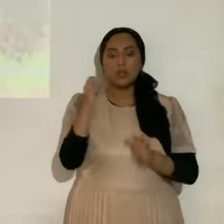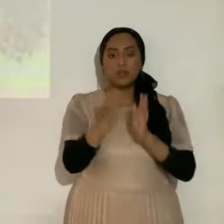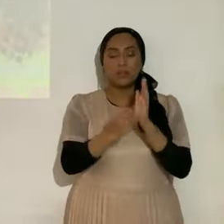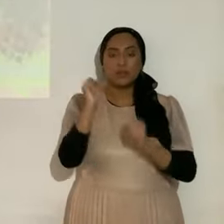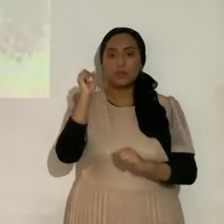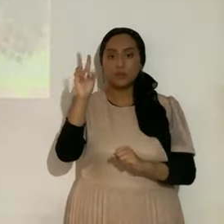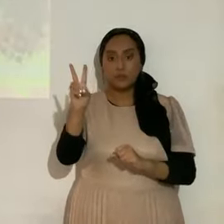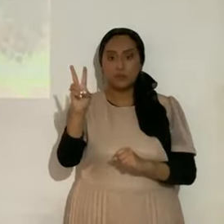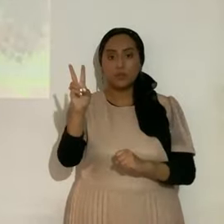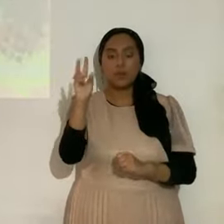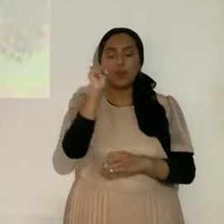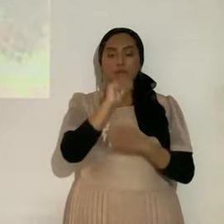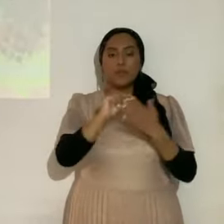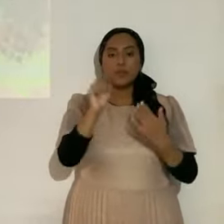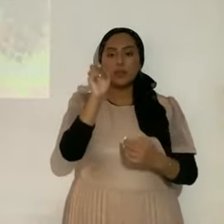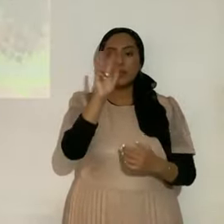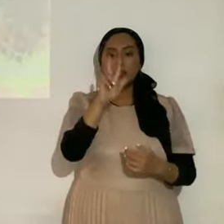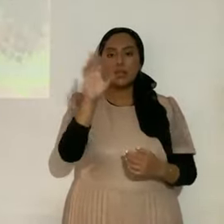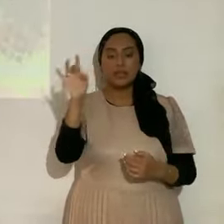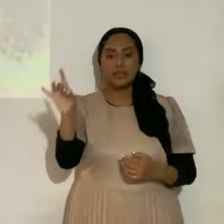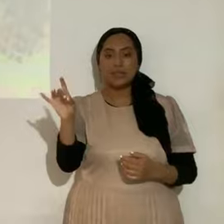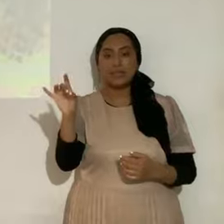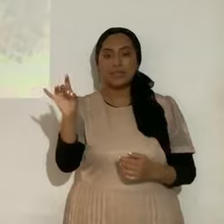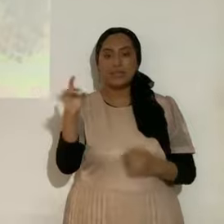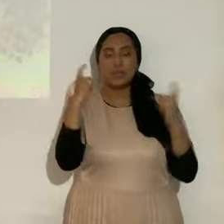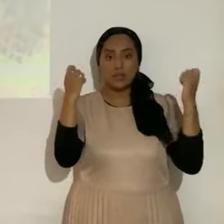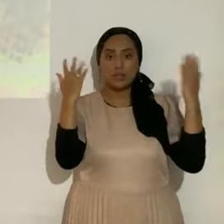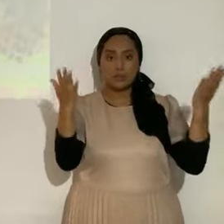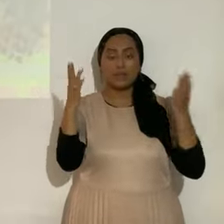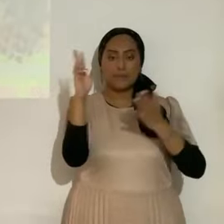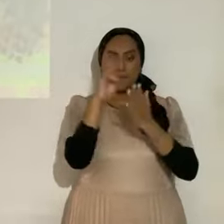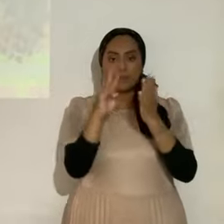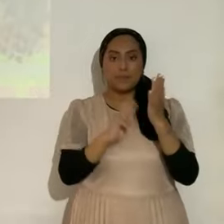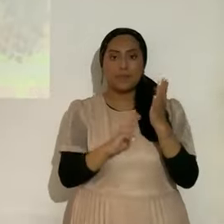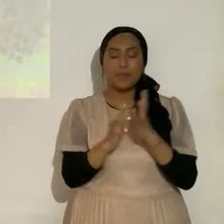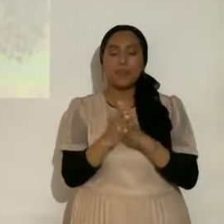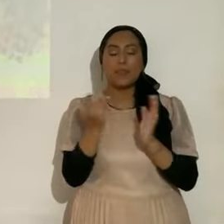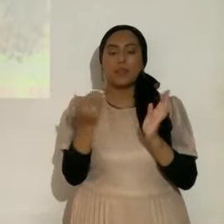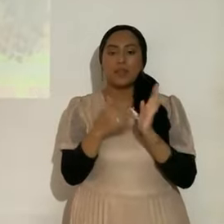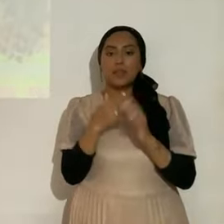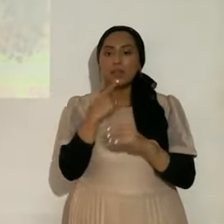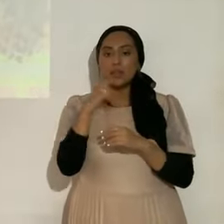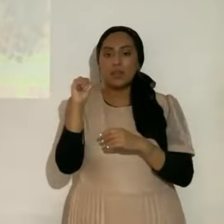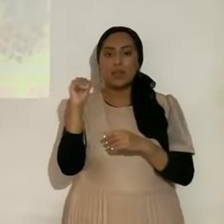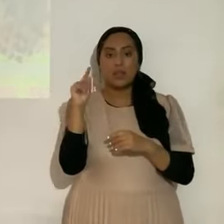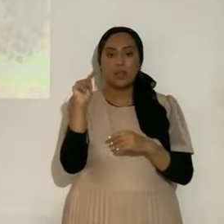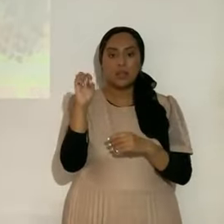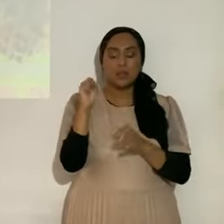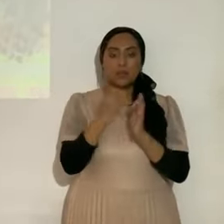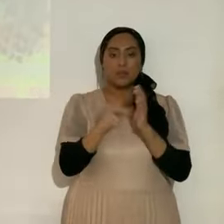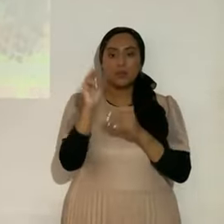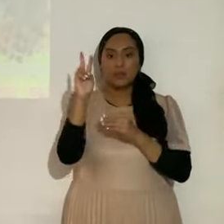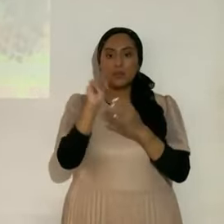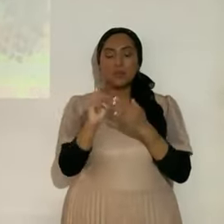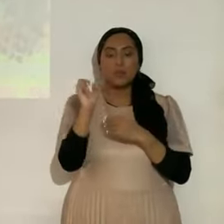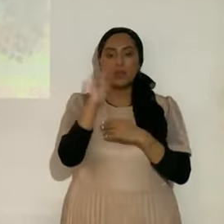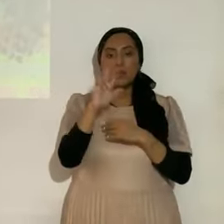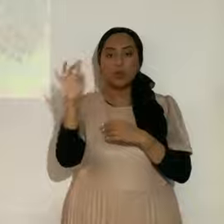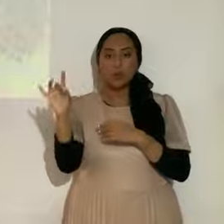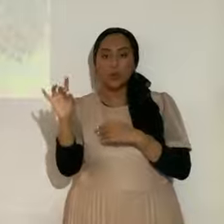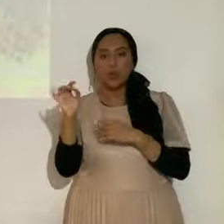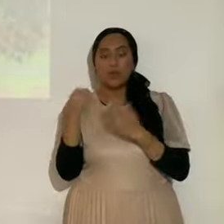Vamos a leer el verso 38. Aleluya, vamos todos para allá. Vuelvo a repetir, Hechos capítulo 2, verso 38. ¿Ya